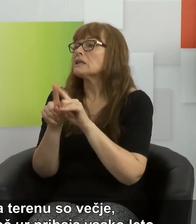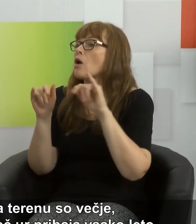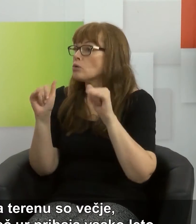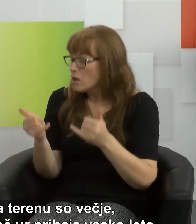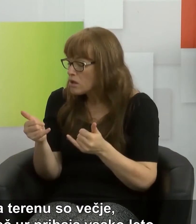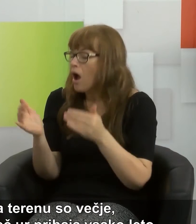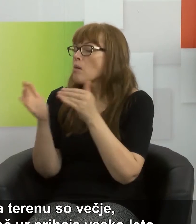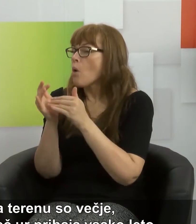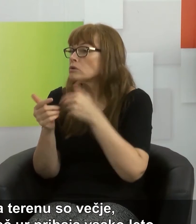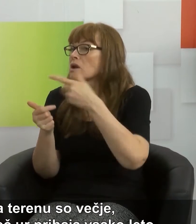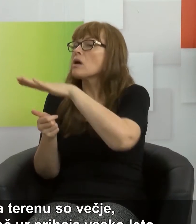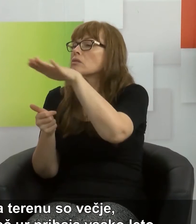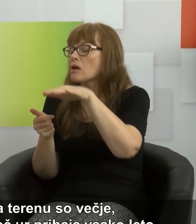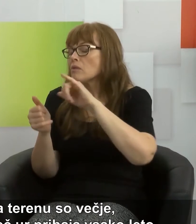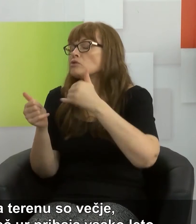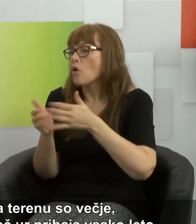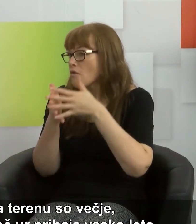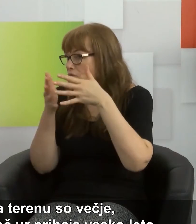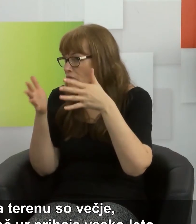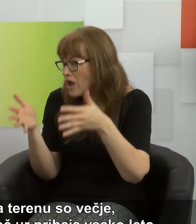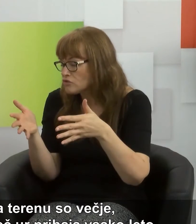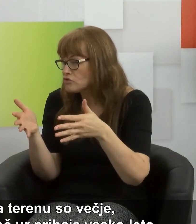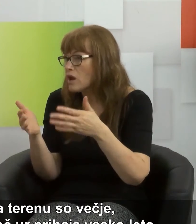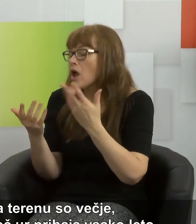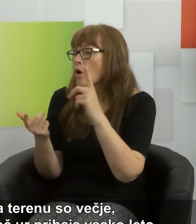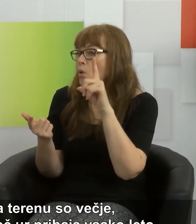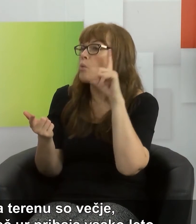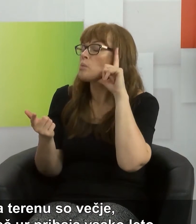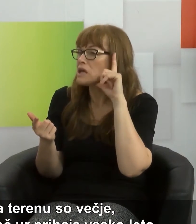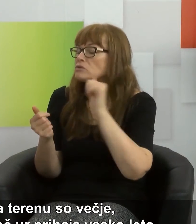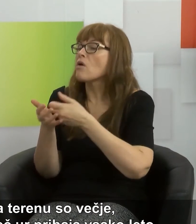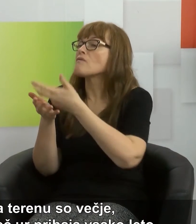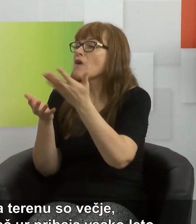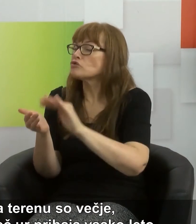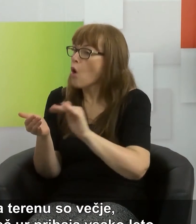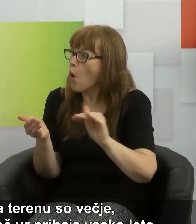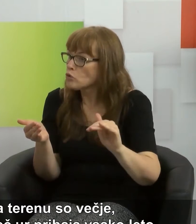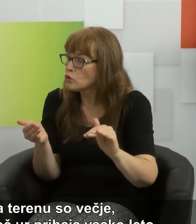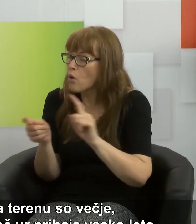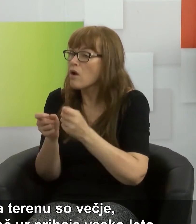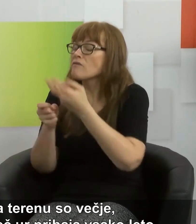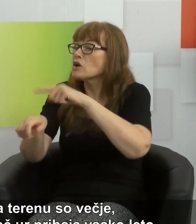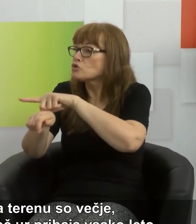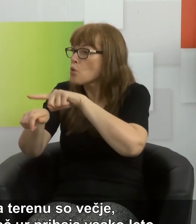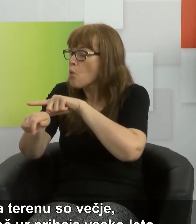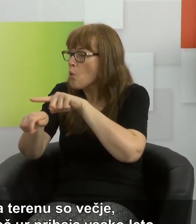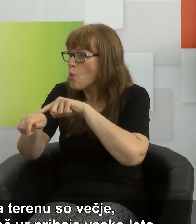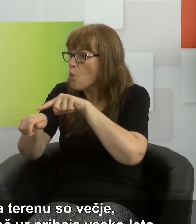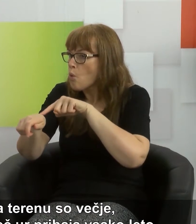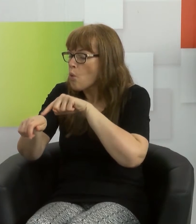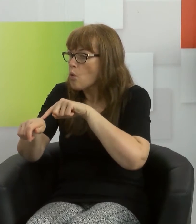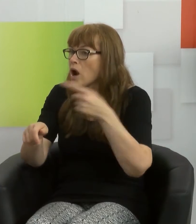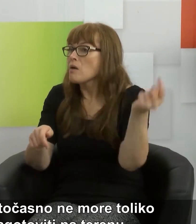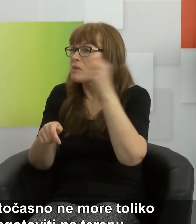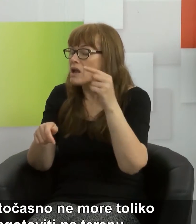ja, potrebe na terenu so večje, v bistvu je več otrok in več ur prihaja vsako